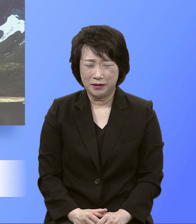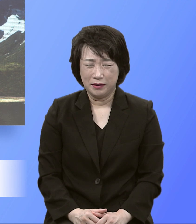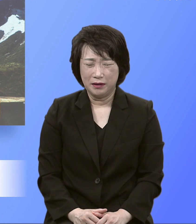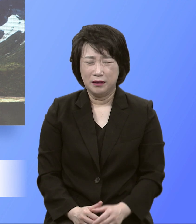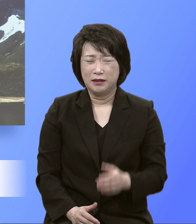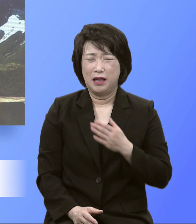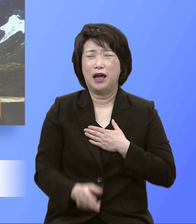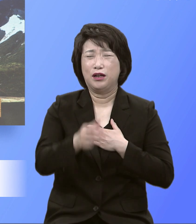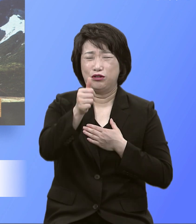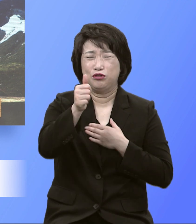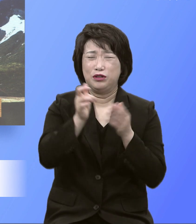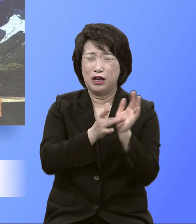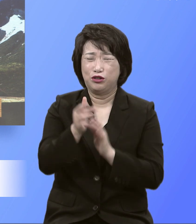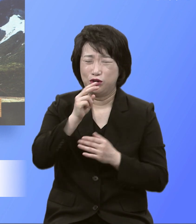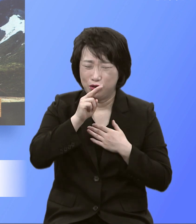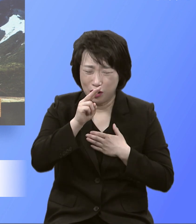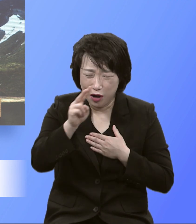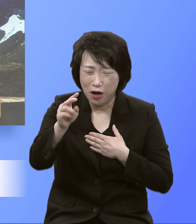내 주 예수여,